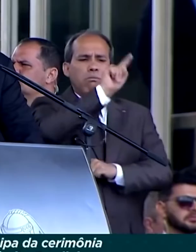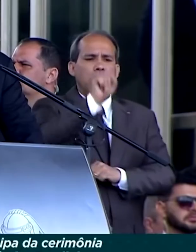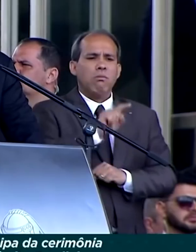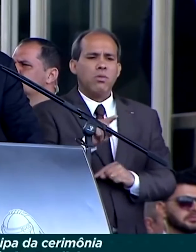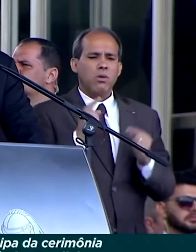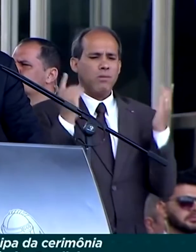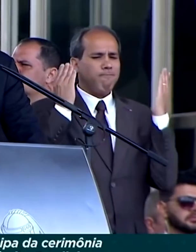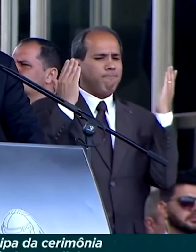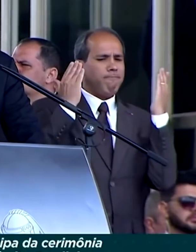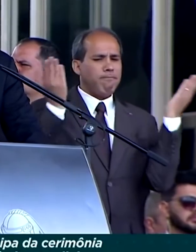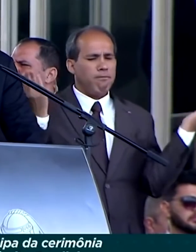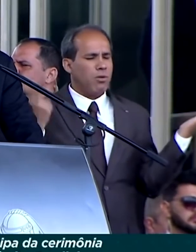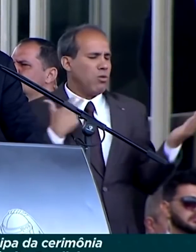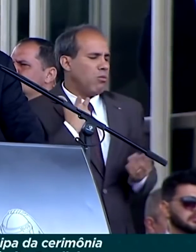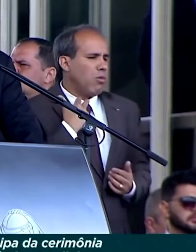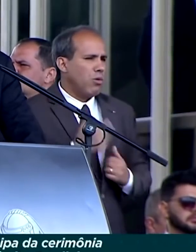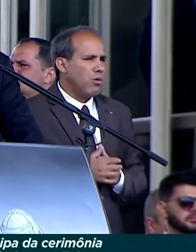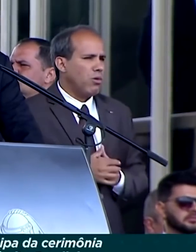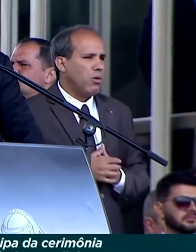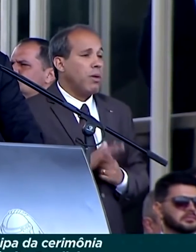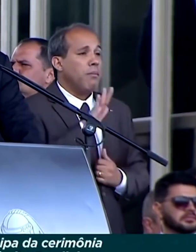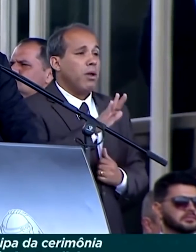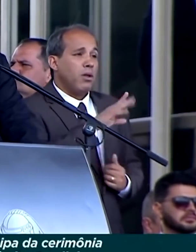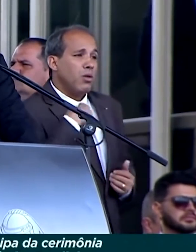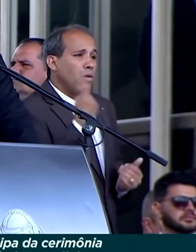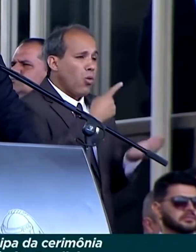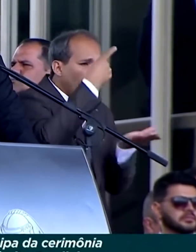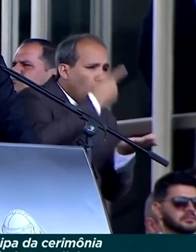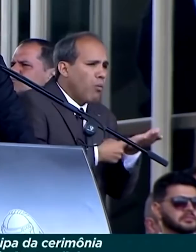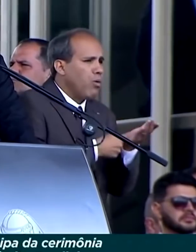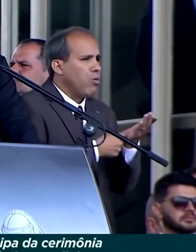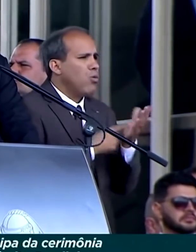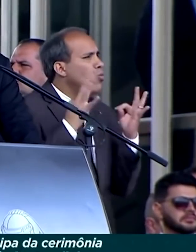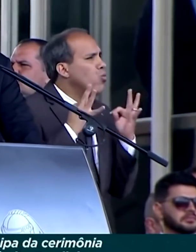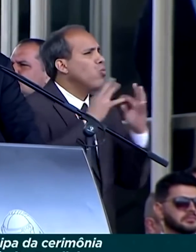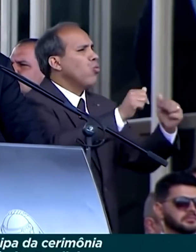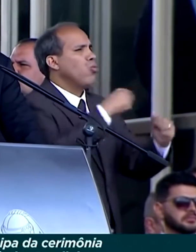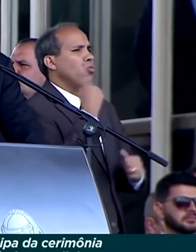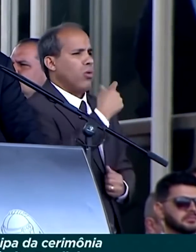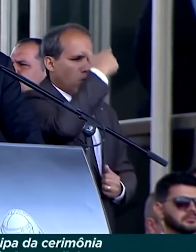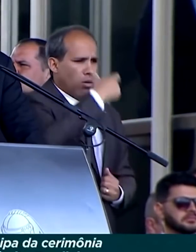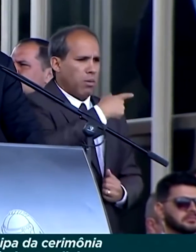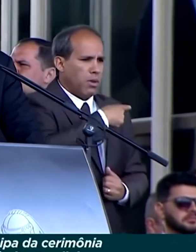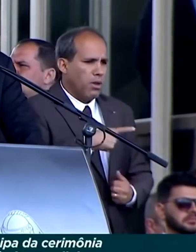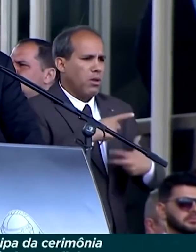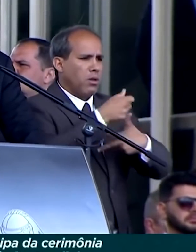da suspeição. E esse compromisso é de todos nós, presidente dos